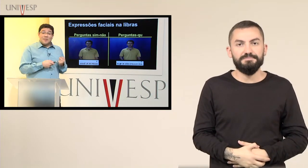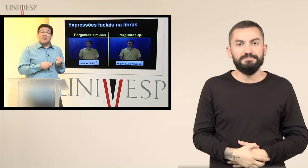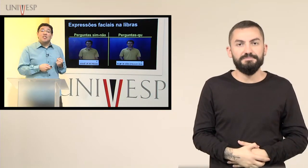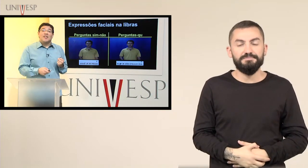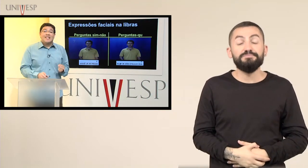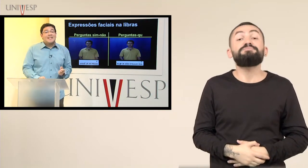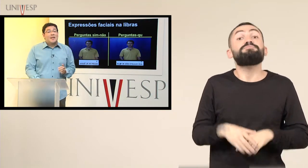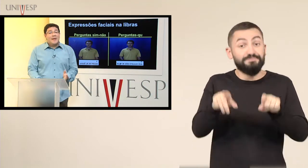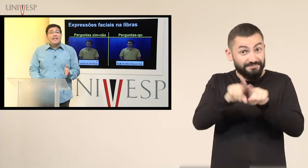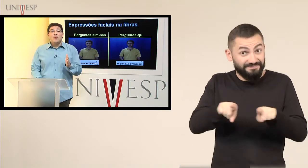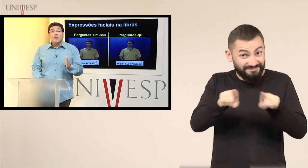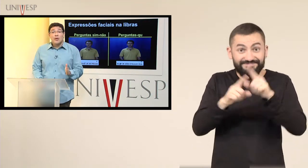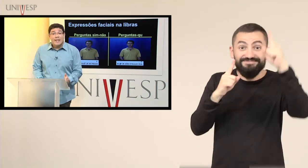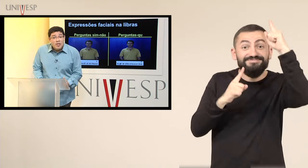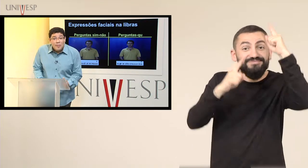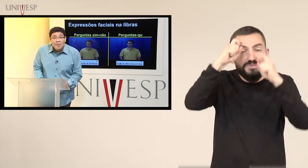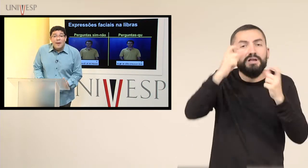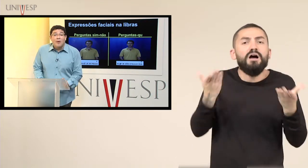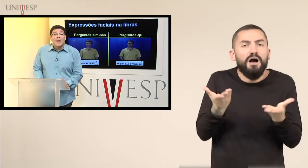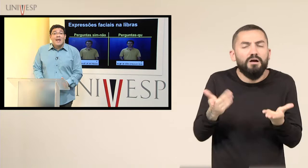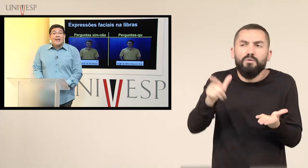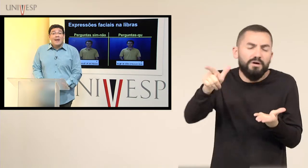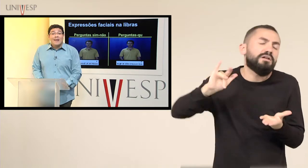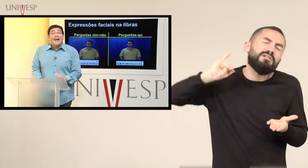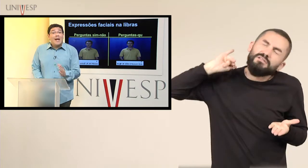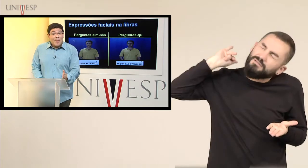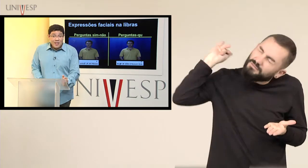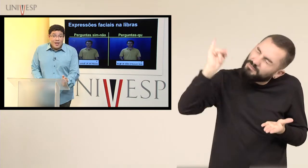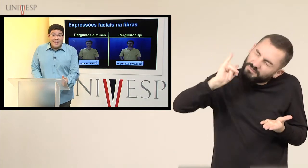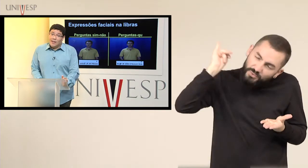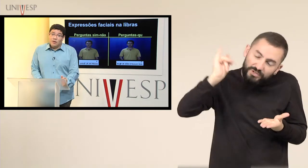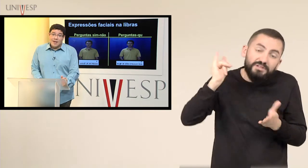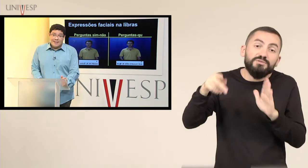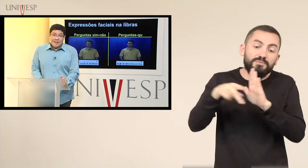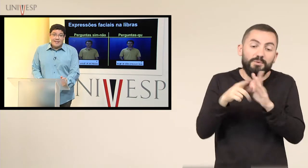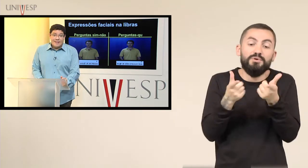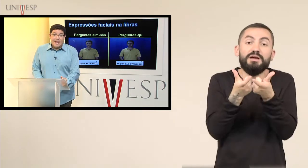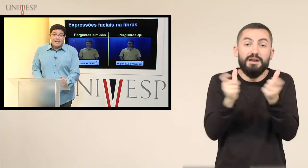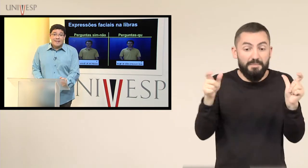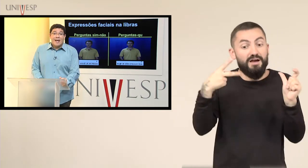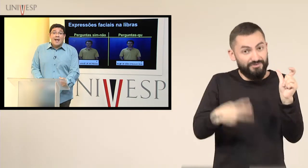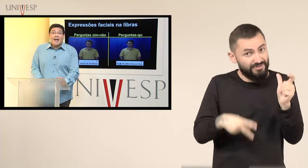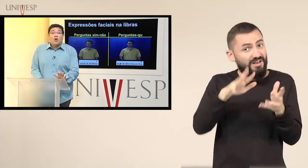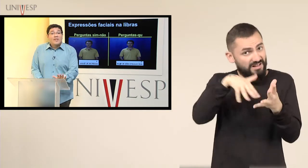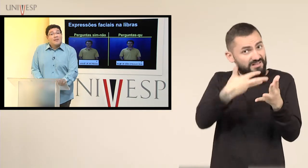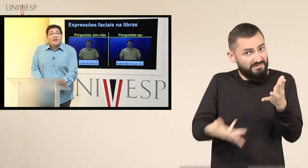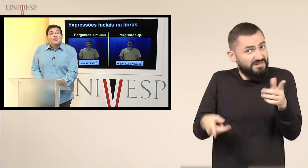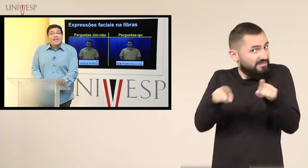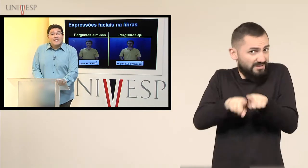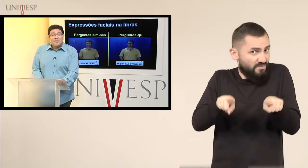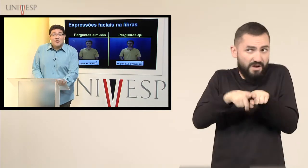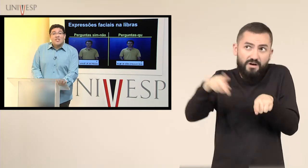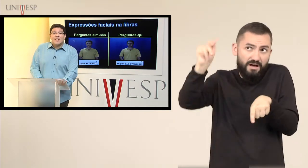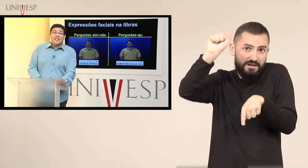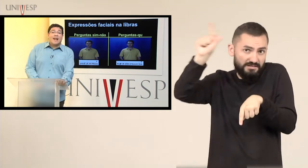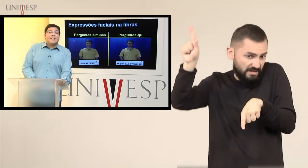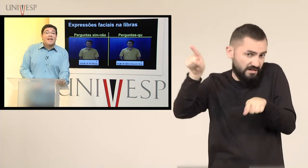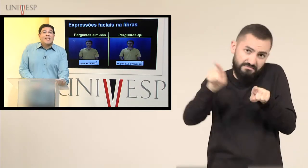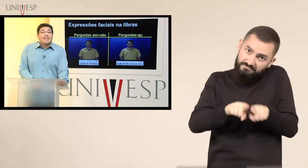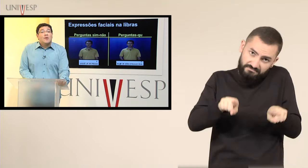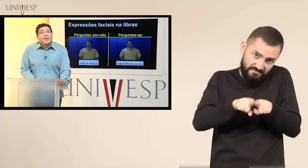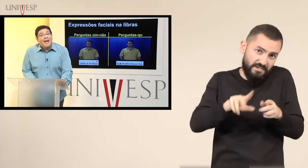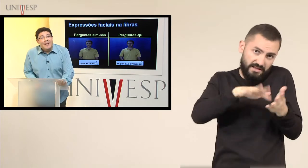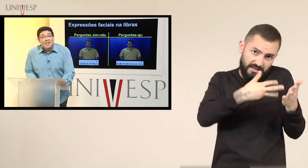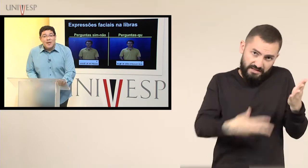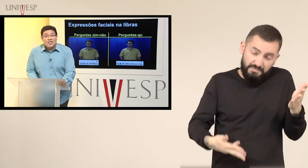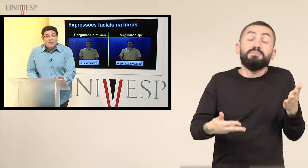As expressões faciais também têm um importante papel na gramática da língua brasileira de sinais. Observamos que as expressões faciais